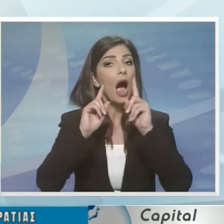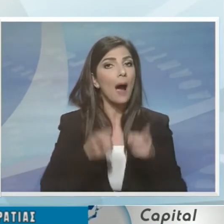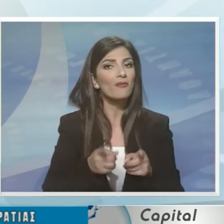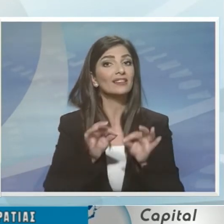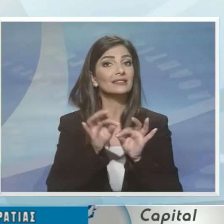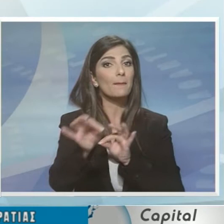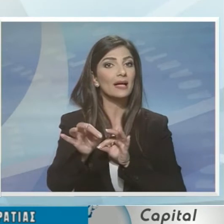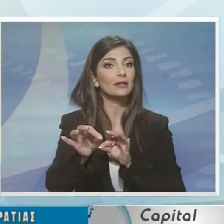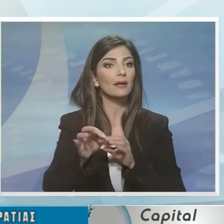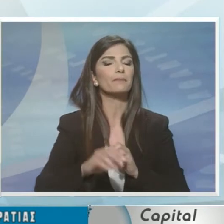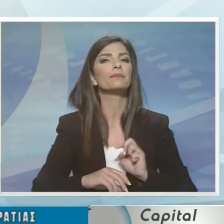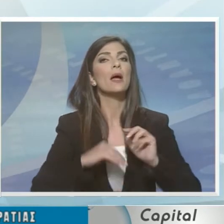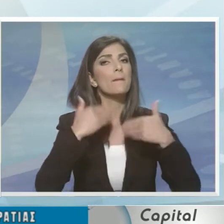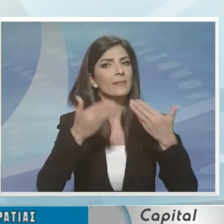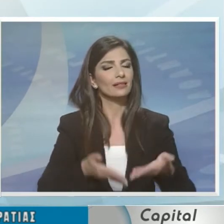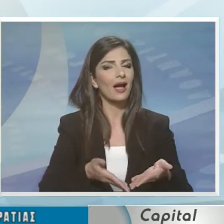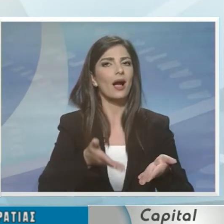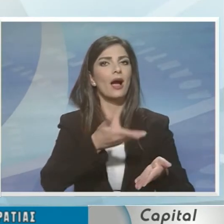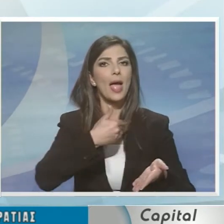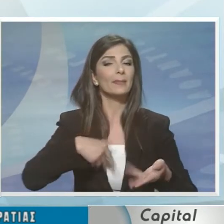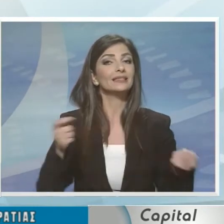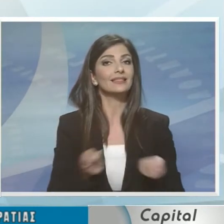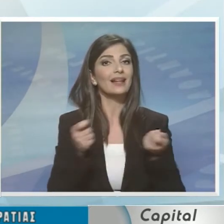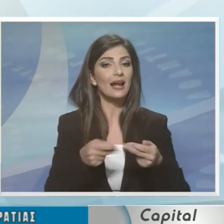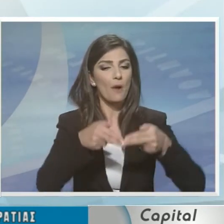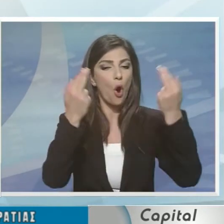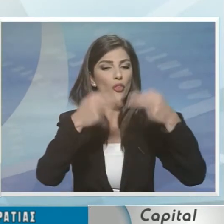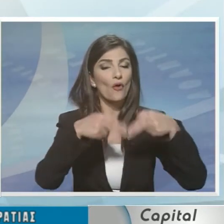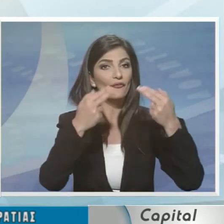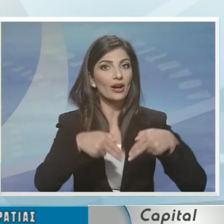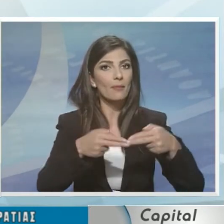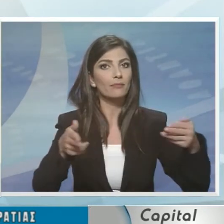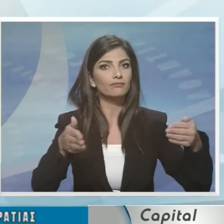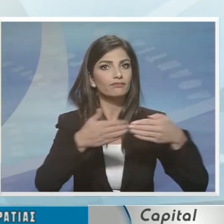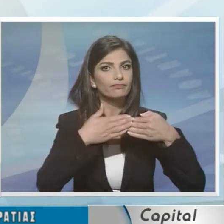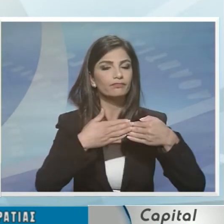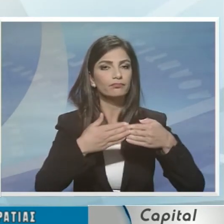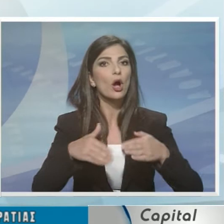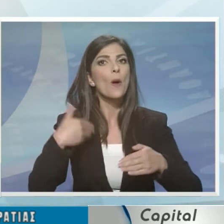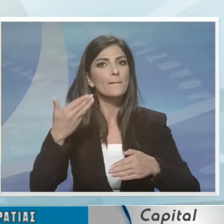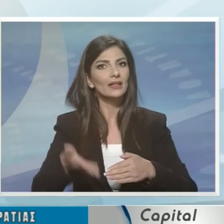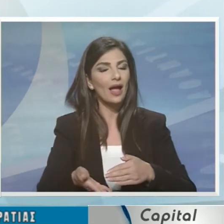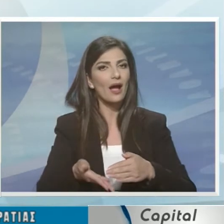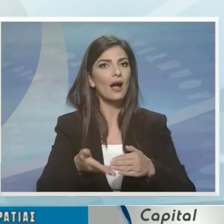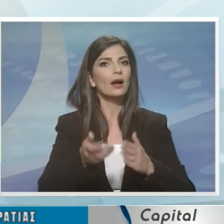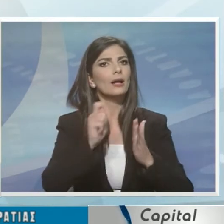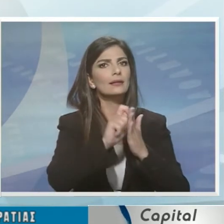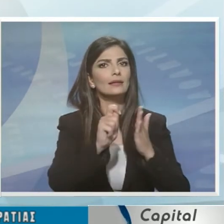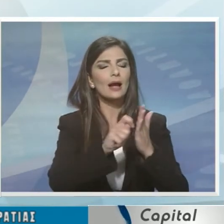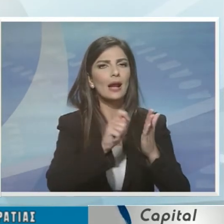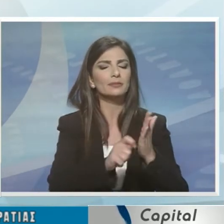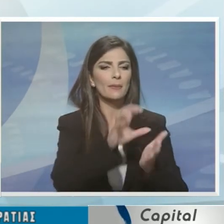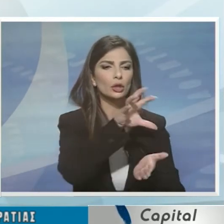για αποτελεσματικότερο έλεγχο των διερχομένων και τρίτο την καταγραφή των κυβερνητικών καταλυμάτων